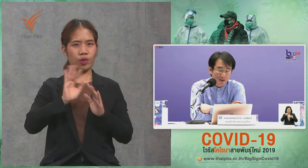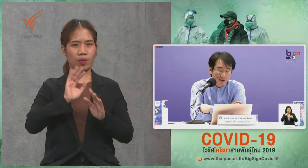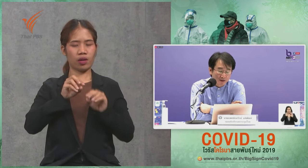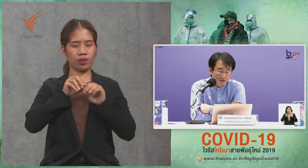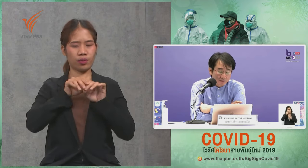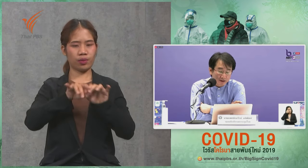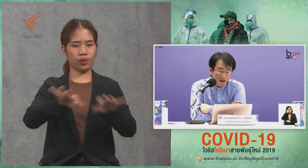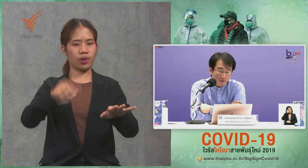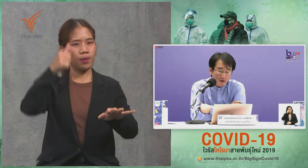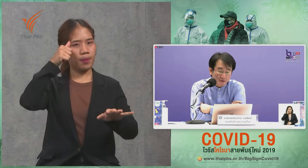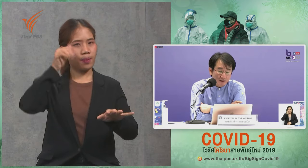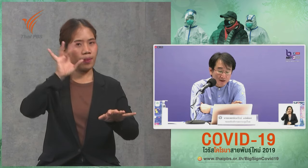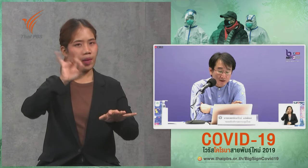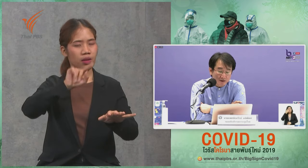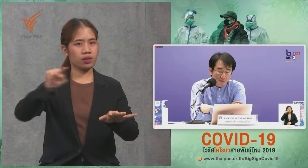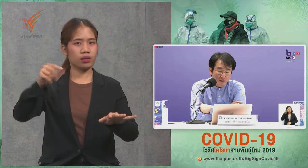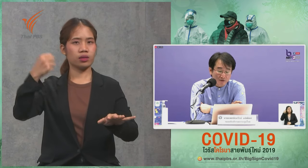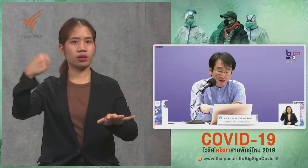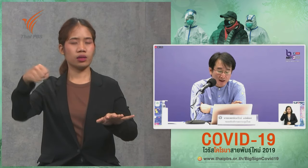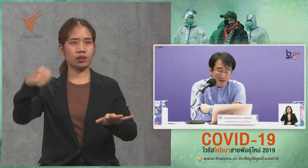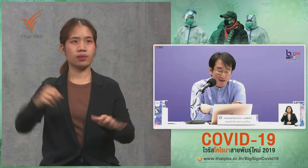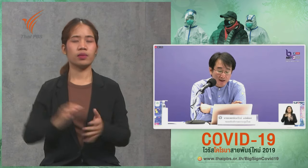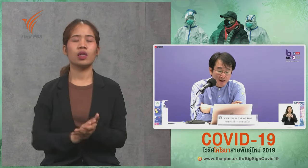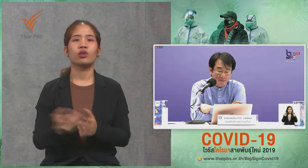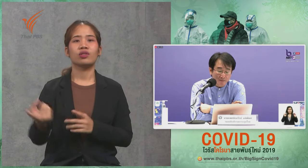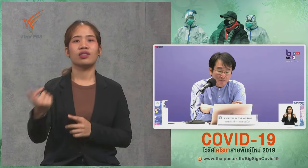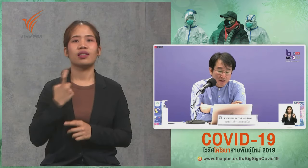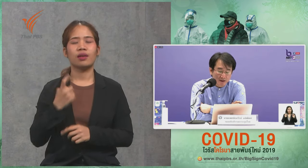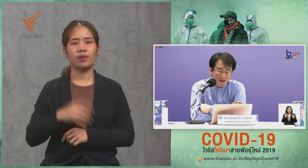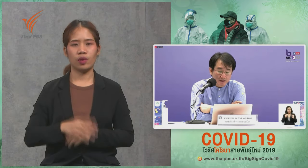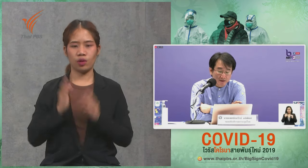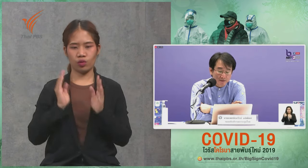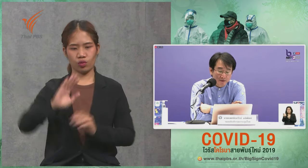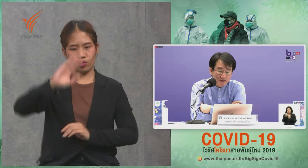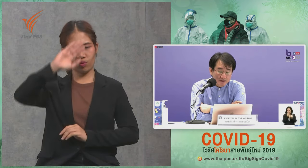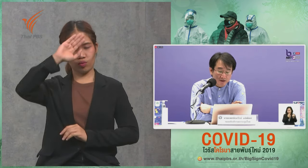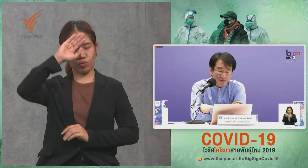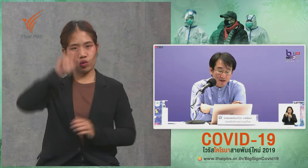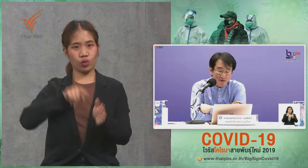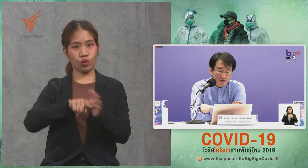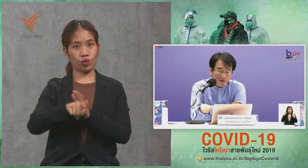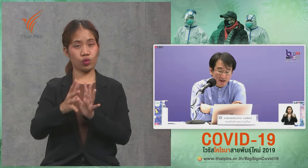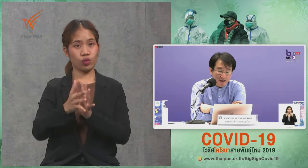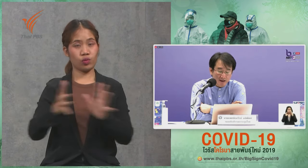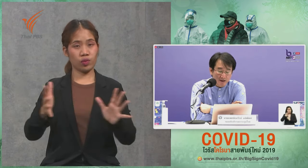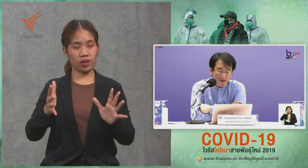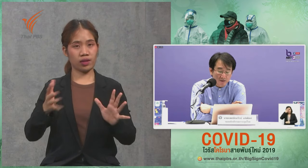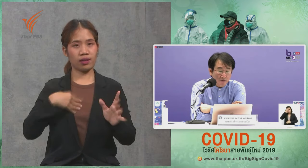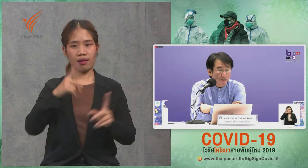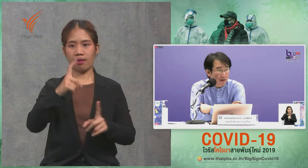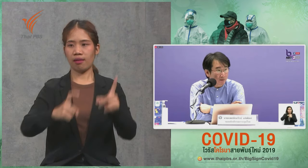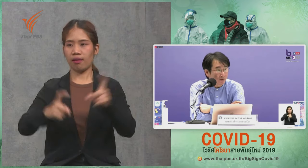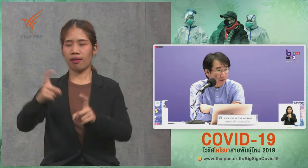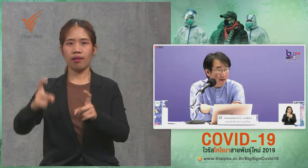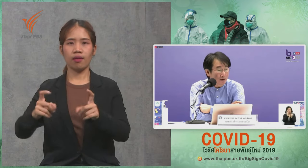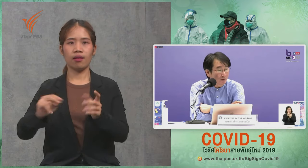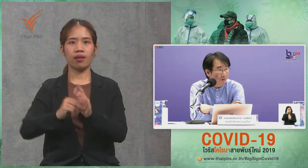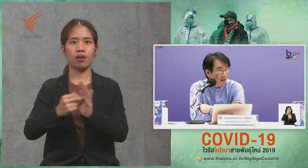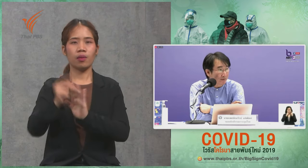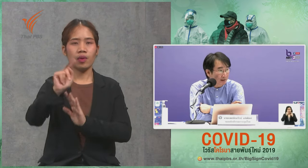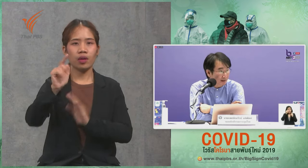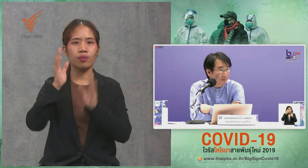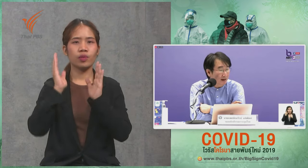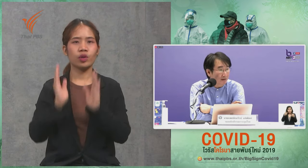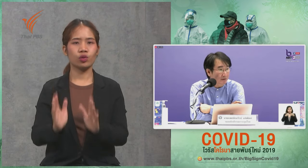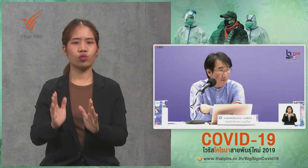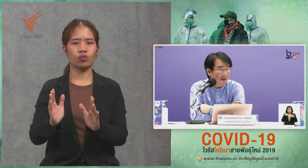วันส่วนที่ถามว่าคนไข้โควิดส่วนใหญ่เนี่ยนะครับที่เสียชีวิตส่วนใหญ่เนี่ยเป็นคนไข้ในกลุ่มค